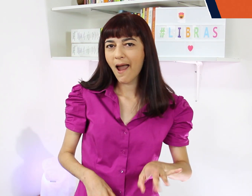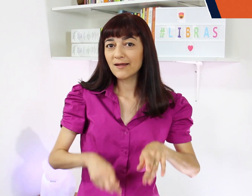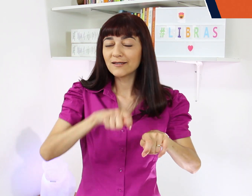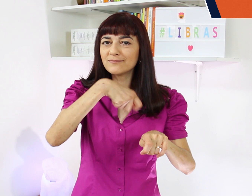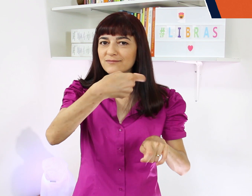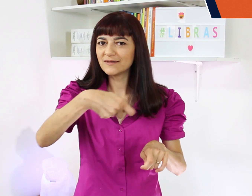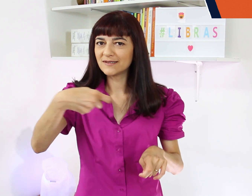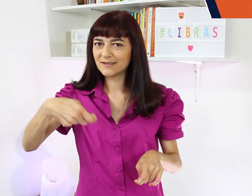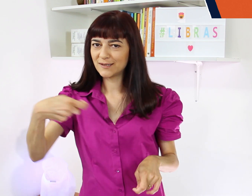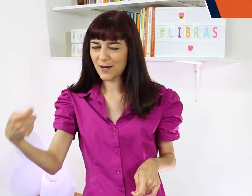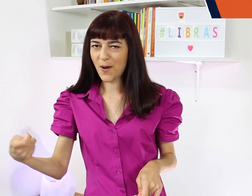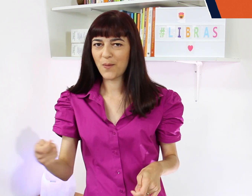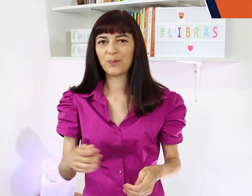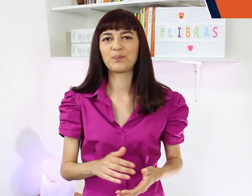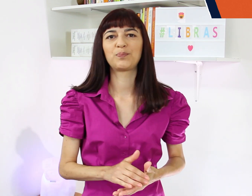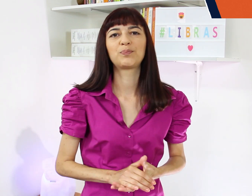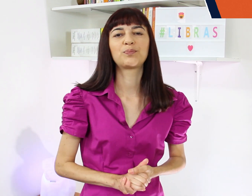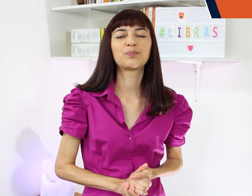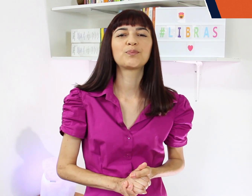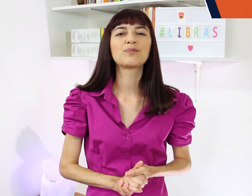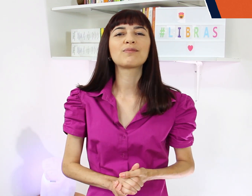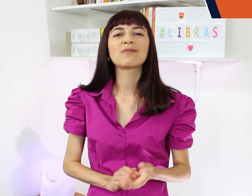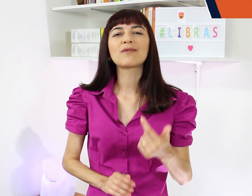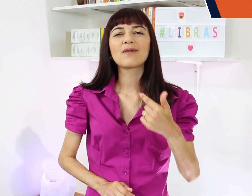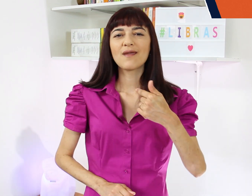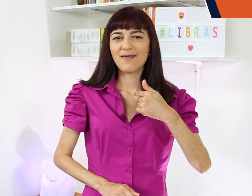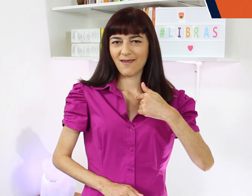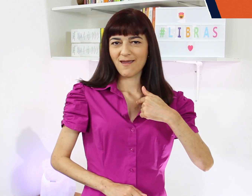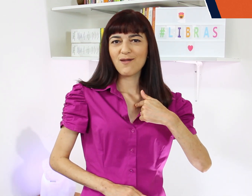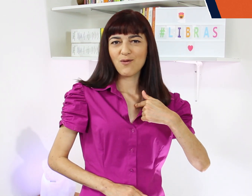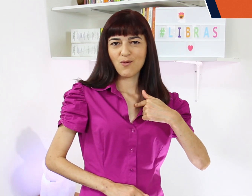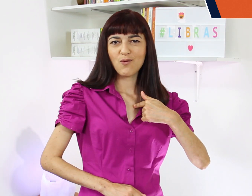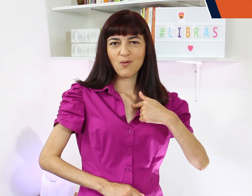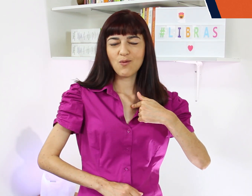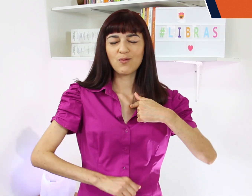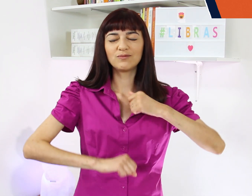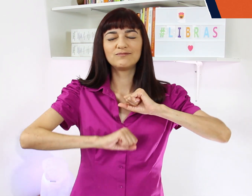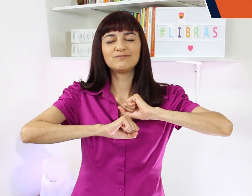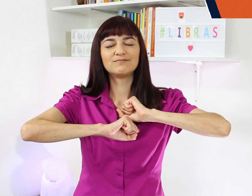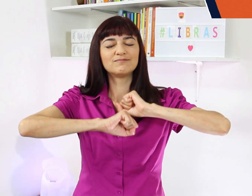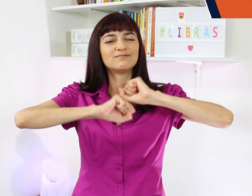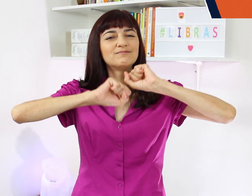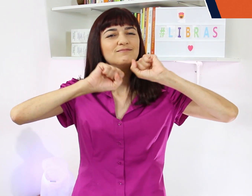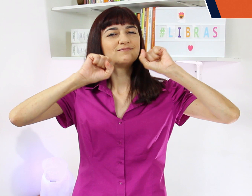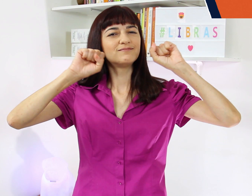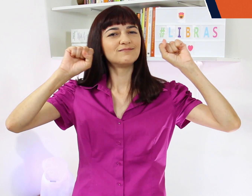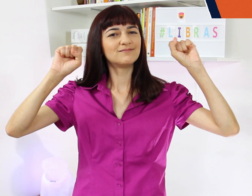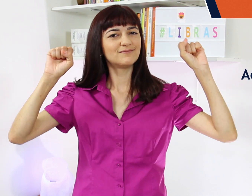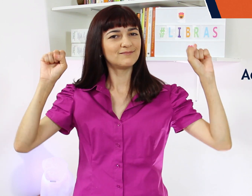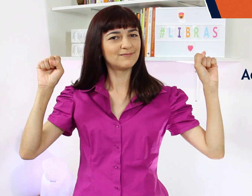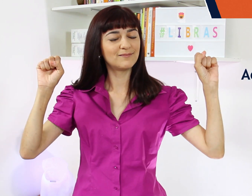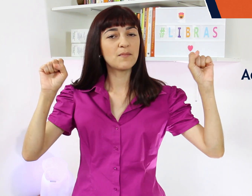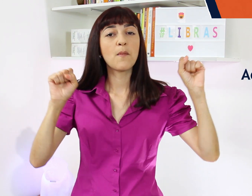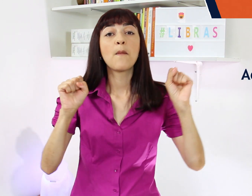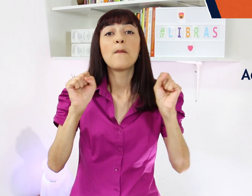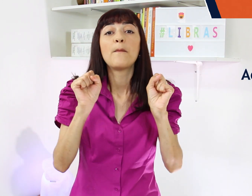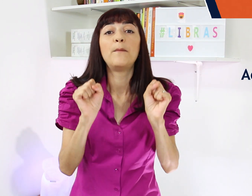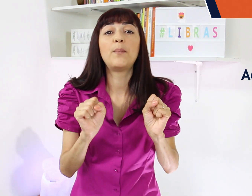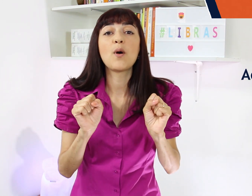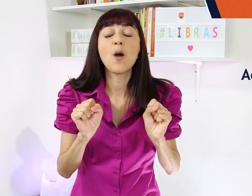cada sinal agora. Por exemplo, começamos assim, eu acordei, esse é o sinal de acordar, mas